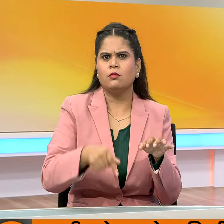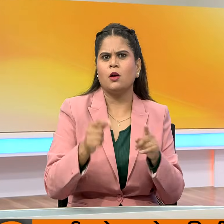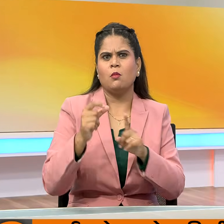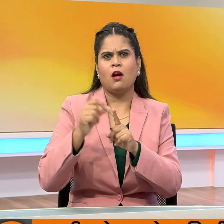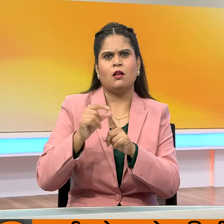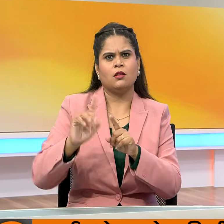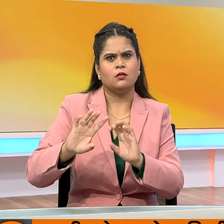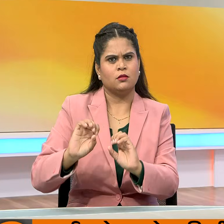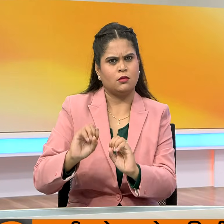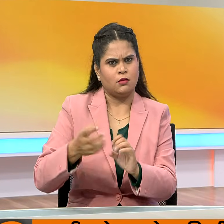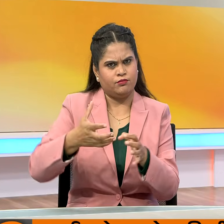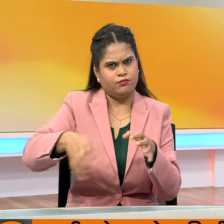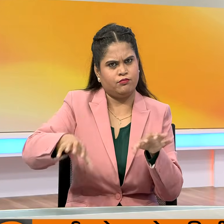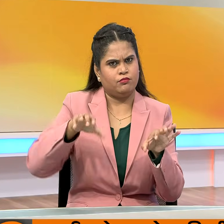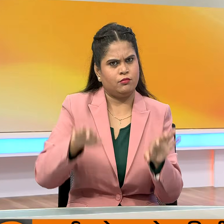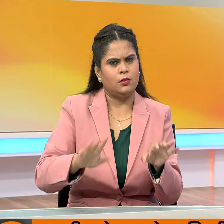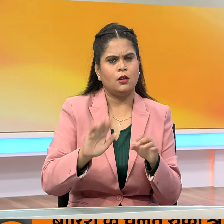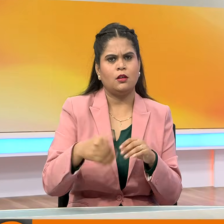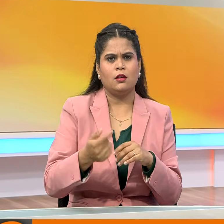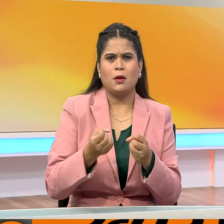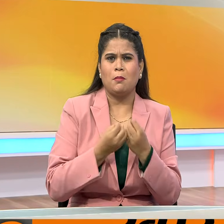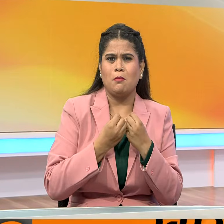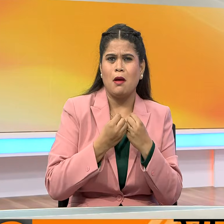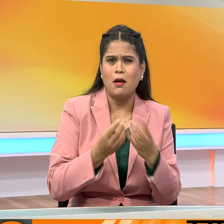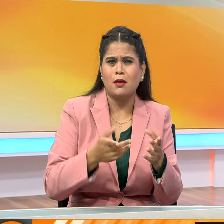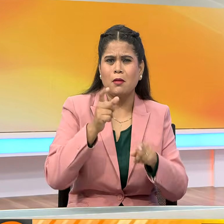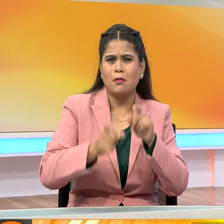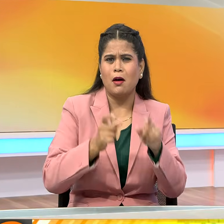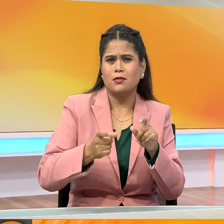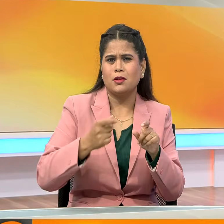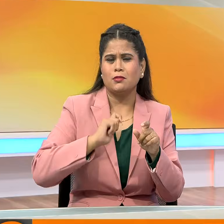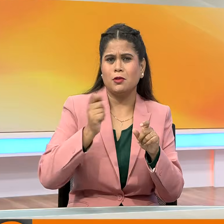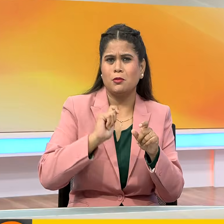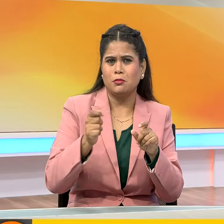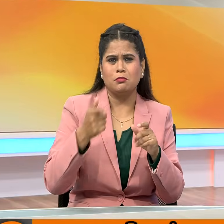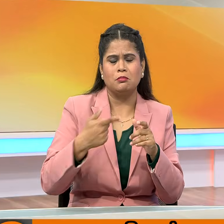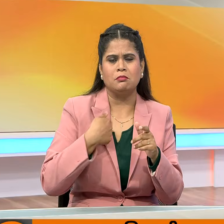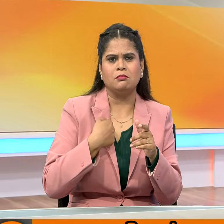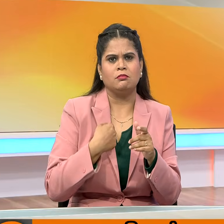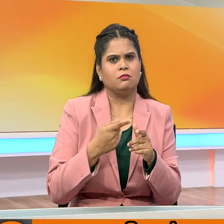कांग्रेस पर लाखों शहीदों का अपमान करने का आरोप लगाया।